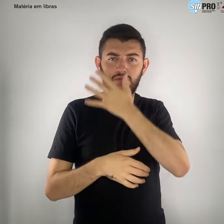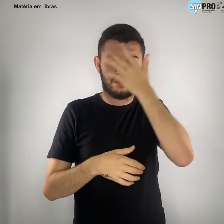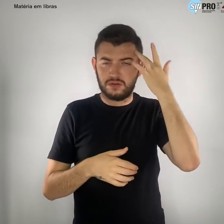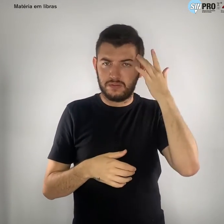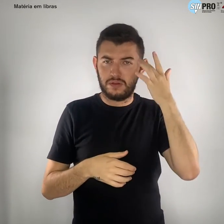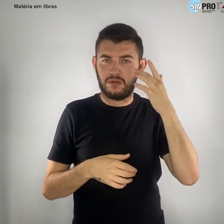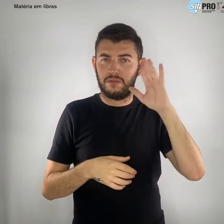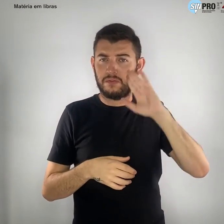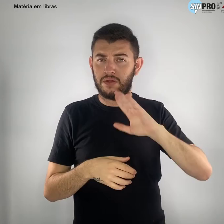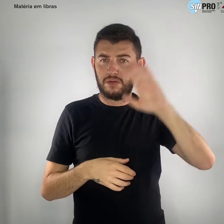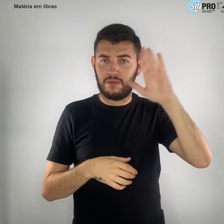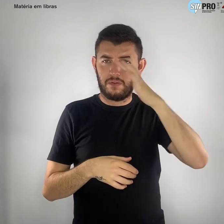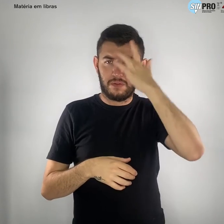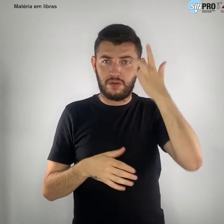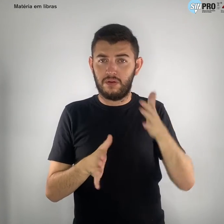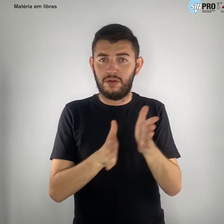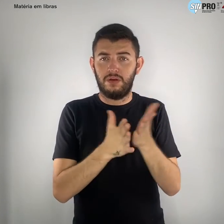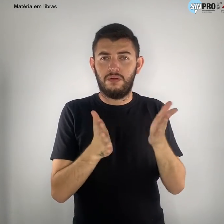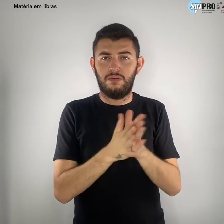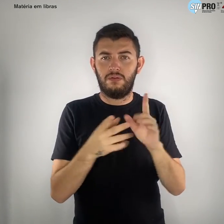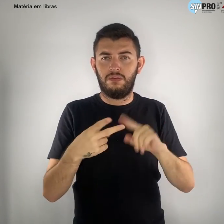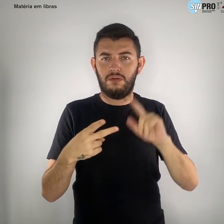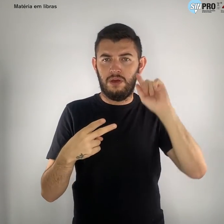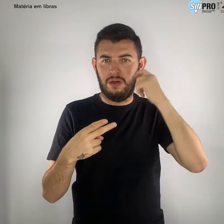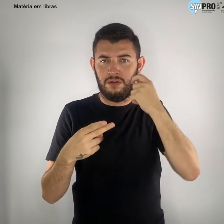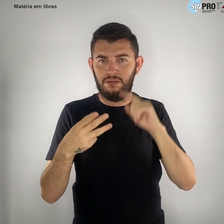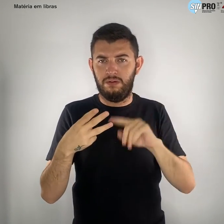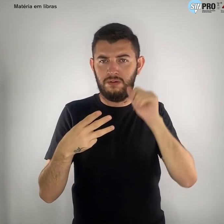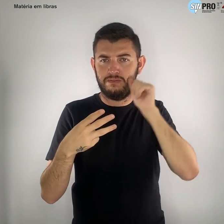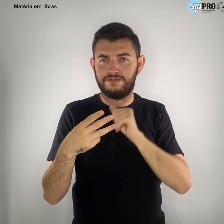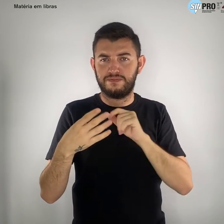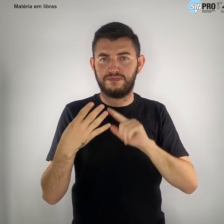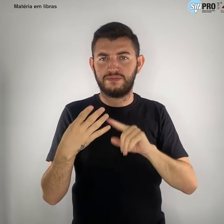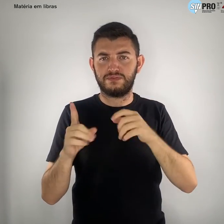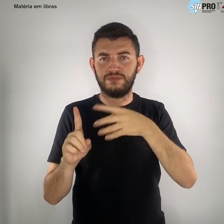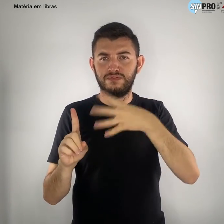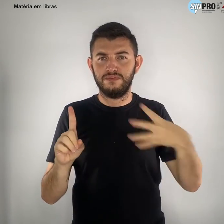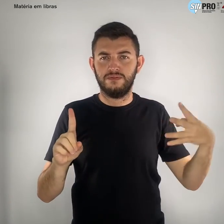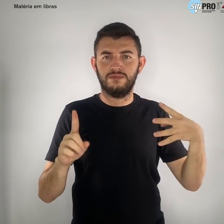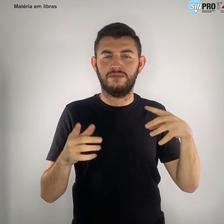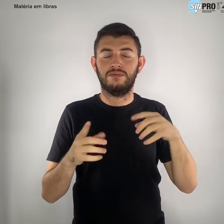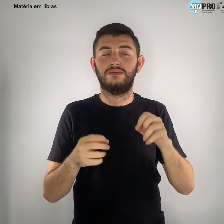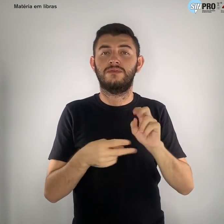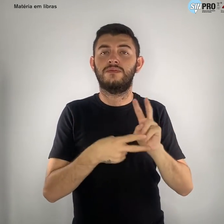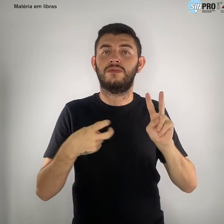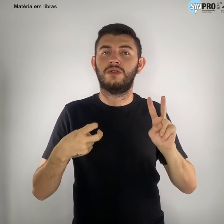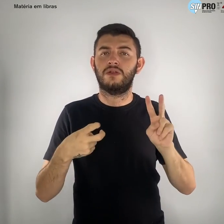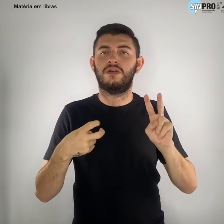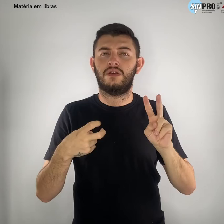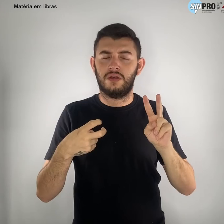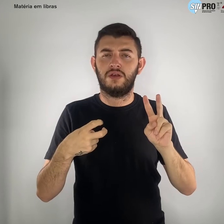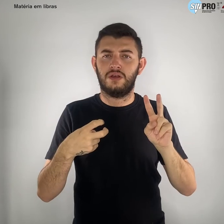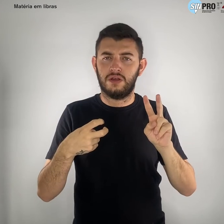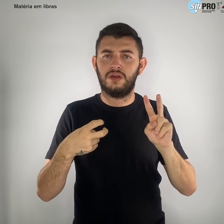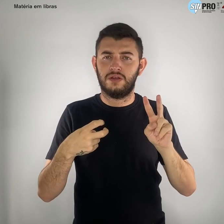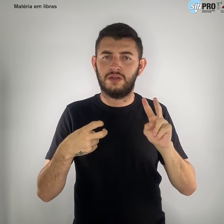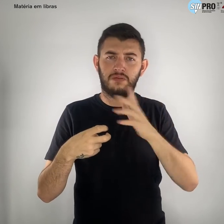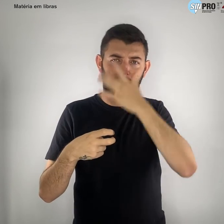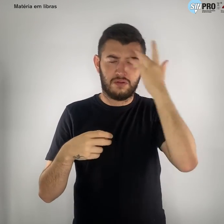negras, mulheres, LGBTQIA+, indígenas, quilombolas, ribeirinhas, povos